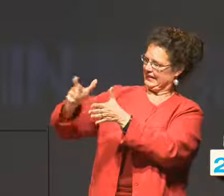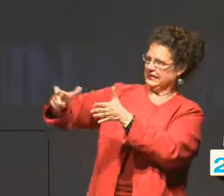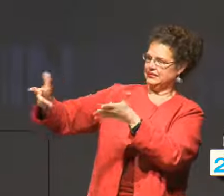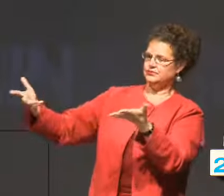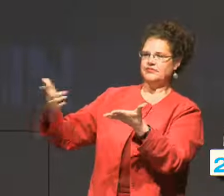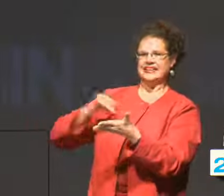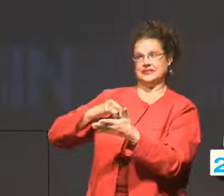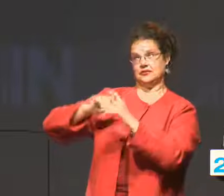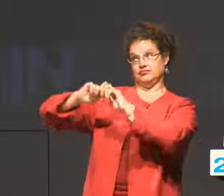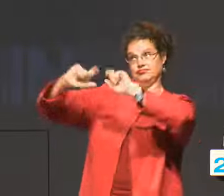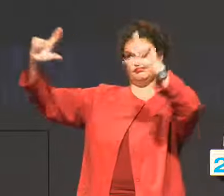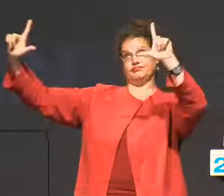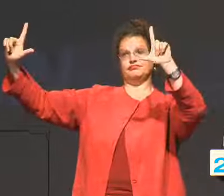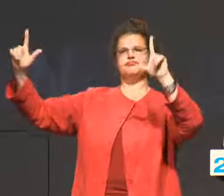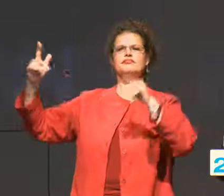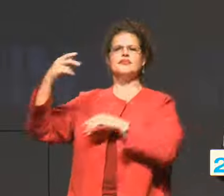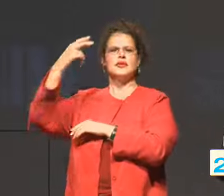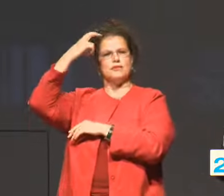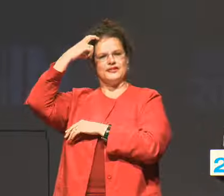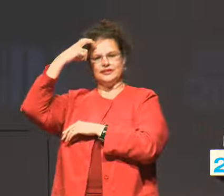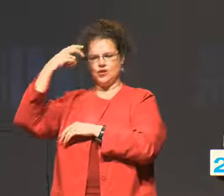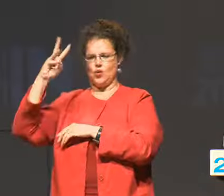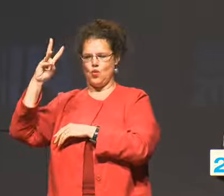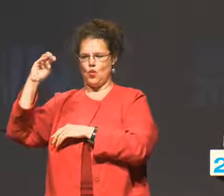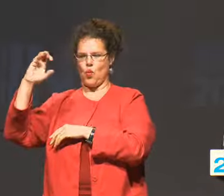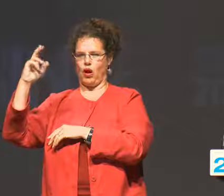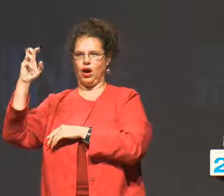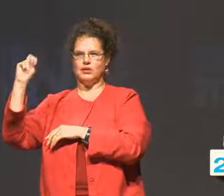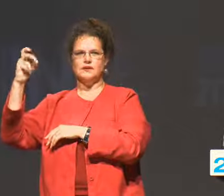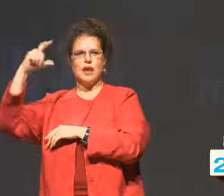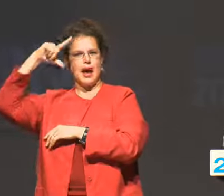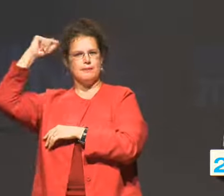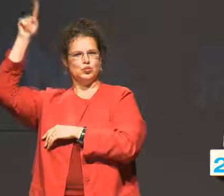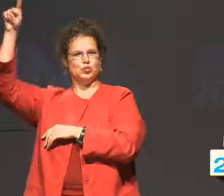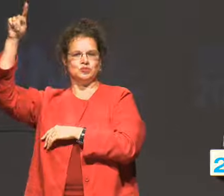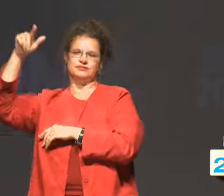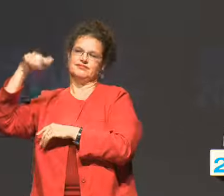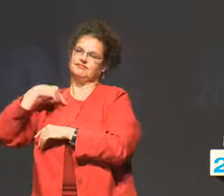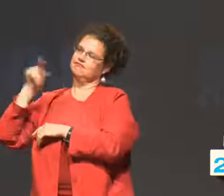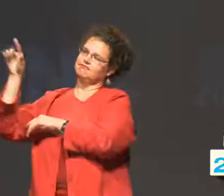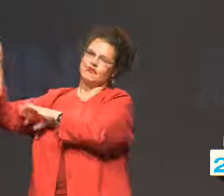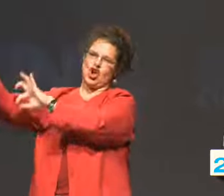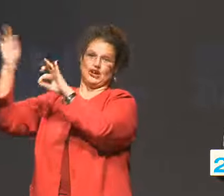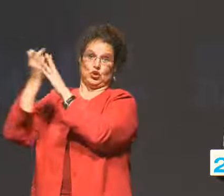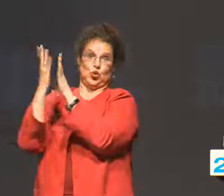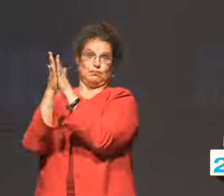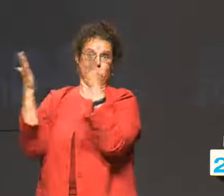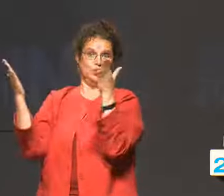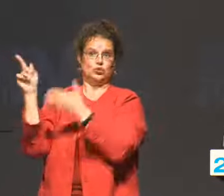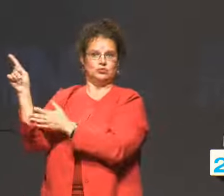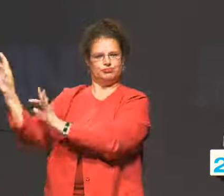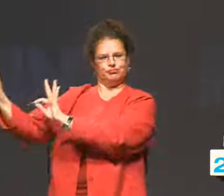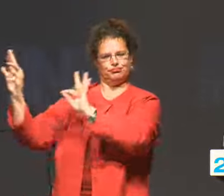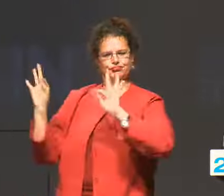und aufzeigen, wie das alles entstanden ist mit dieser Begrifflichkeit. Herr Hans Wocken,